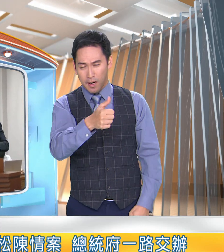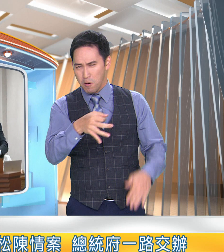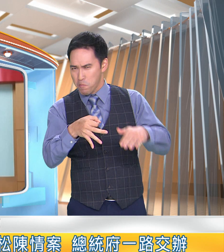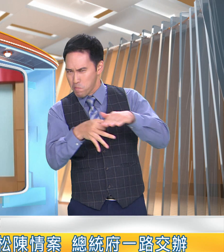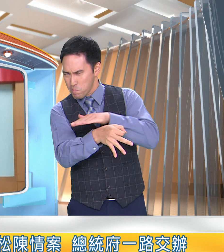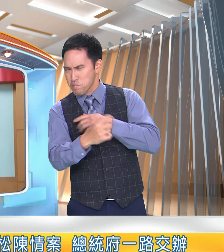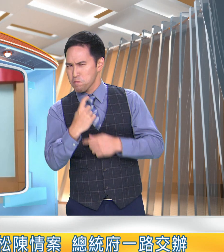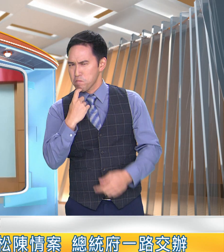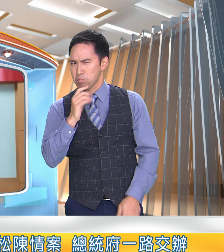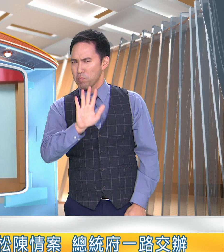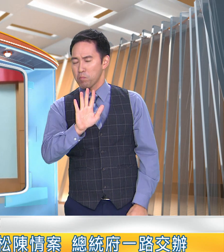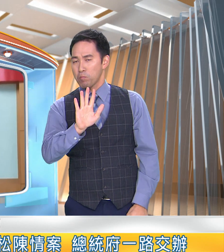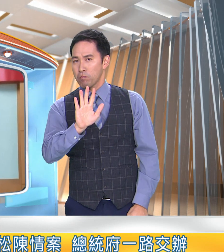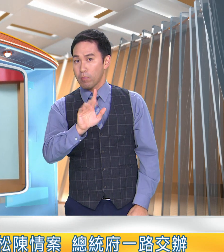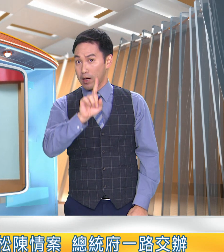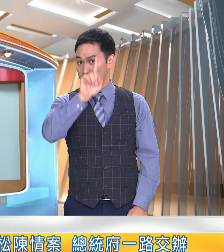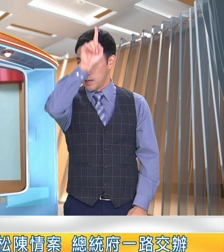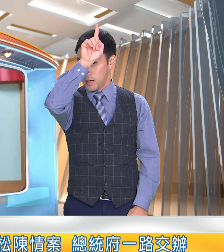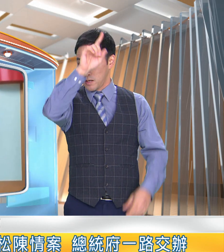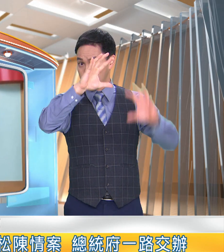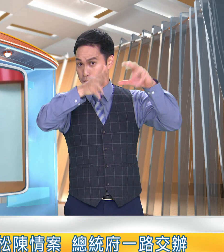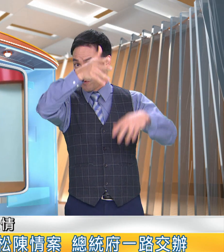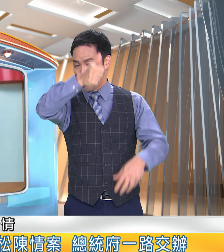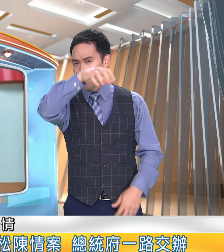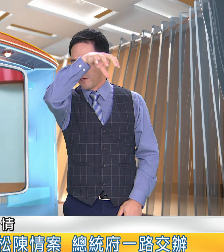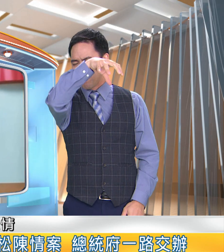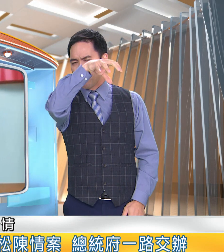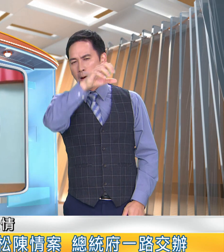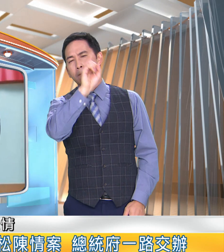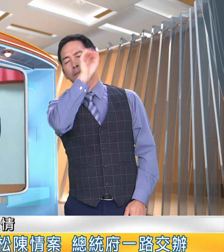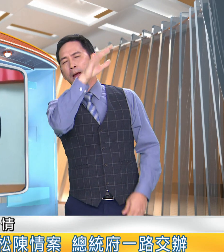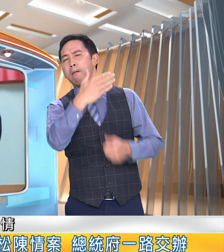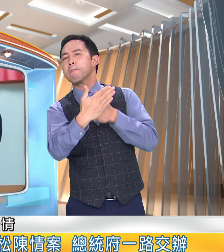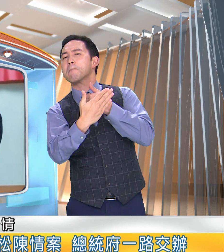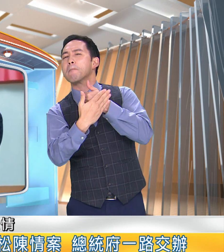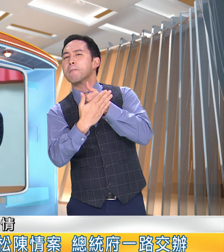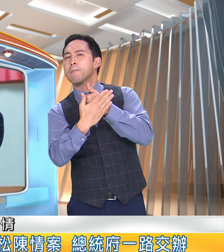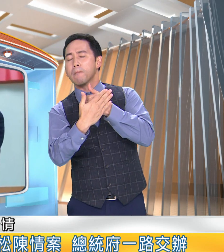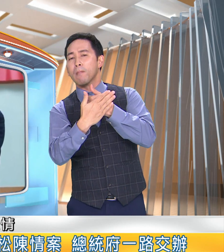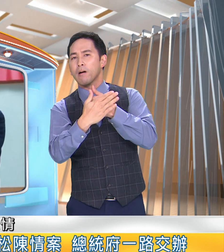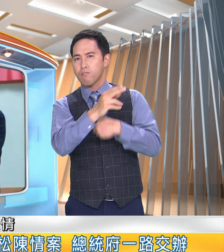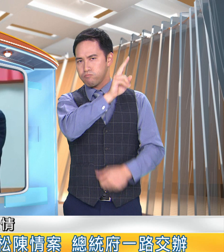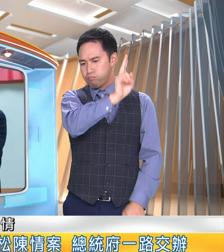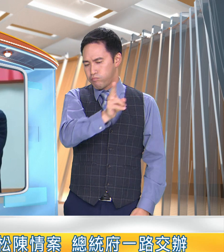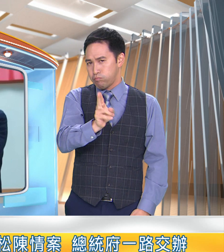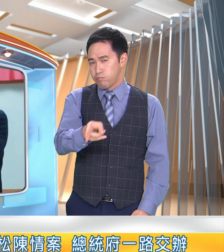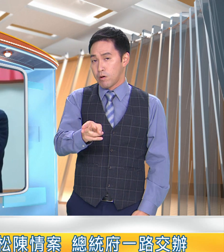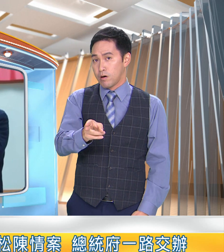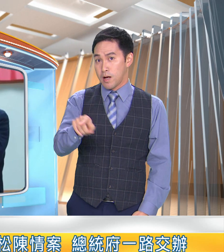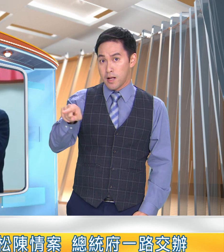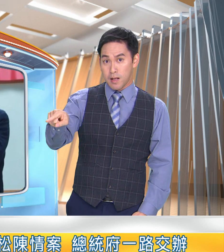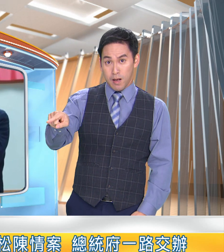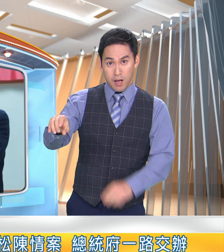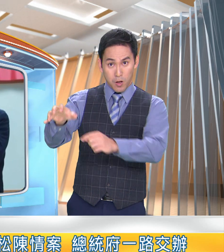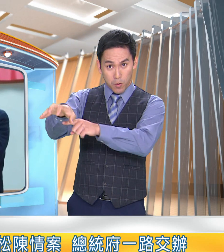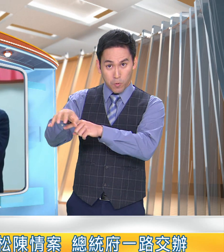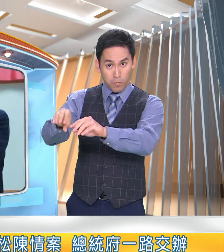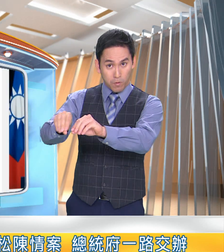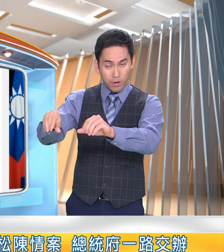嫌行贿郑文灿，还找上了总统府陈情，一路往下交办，要把